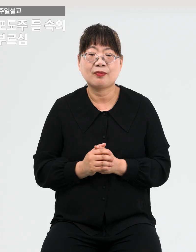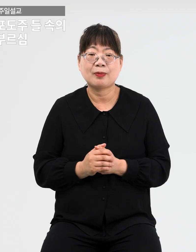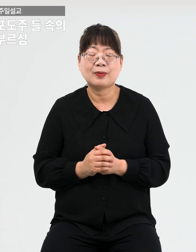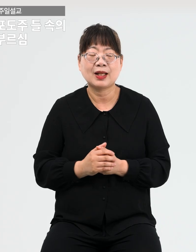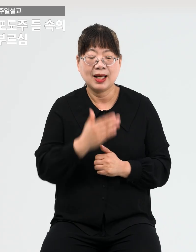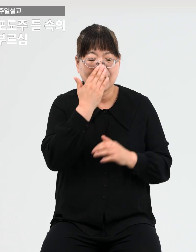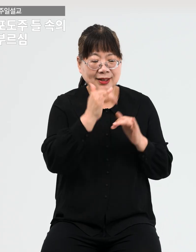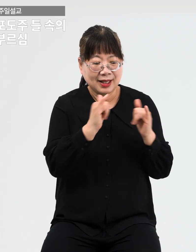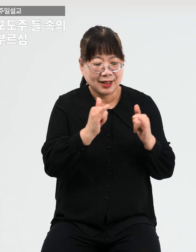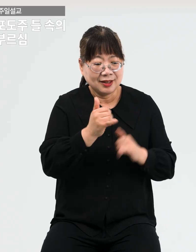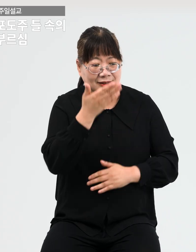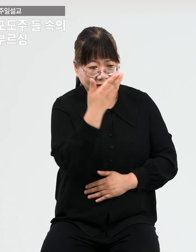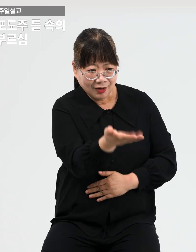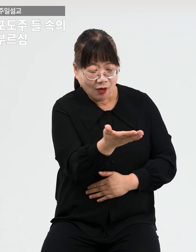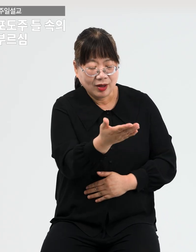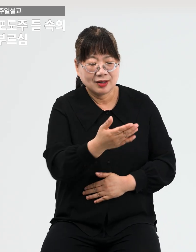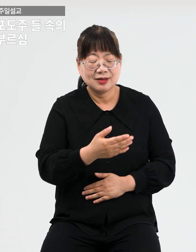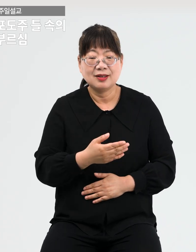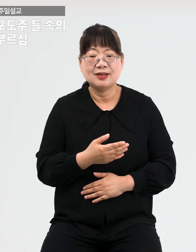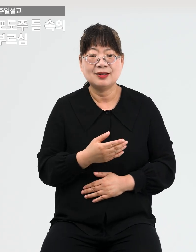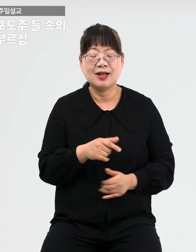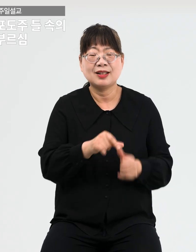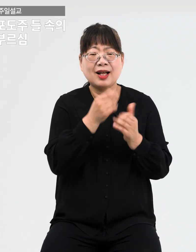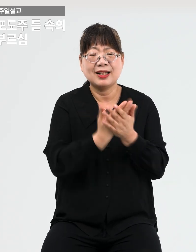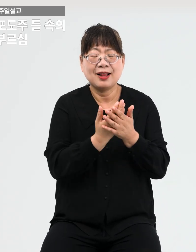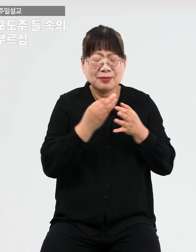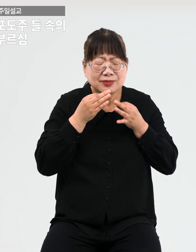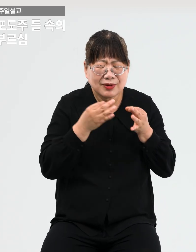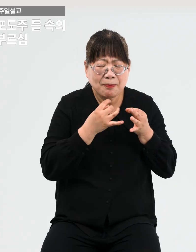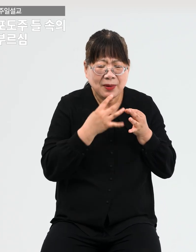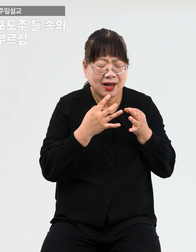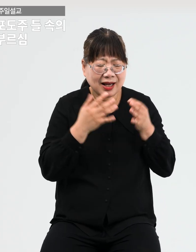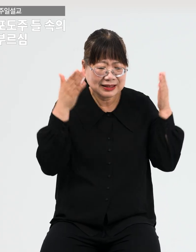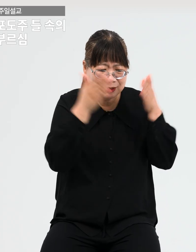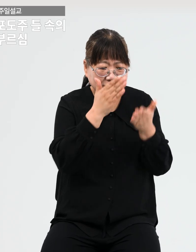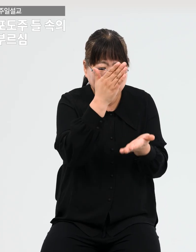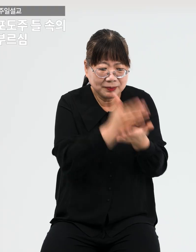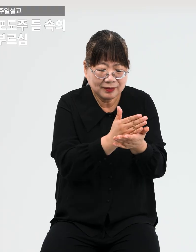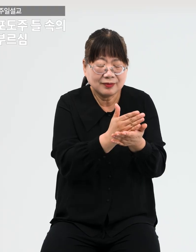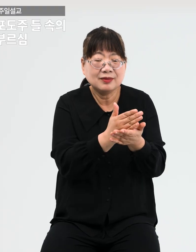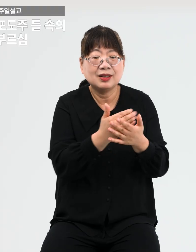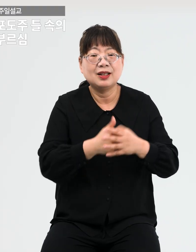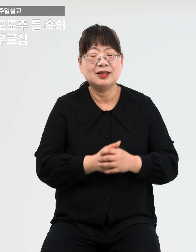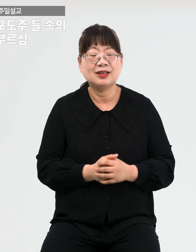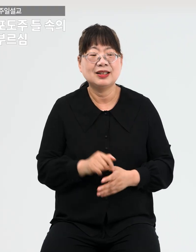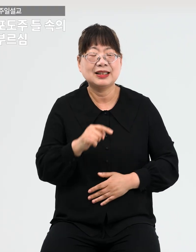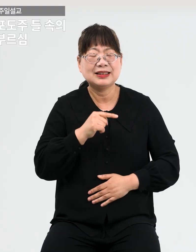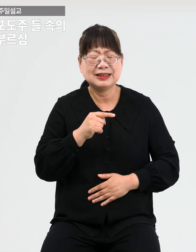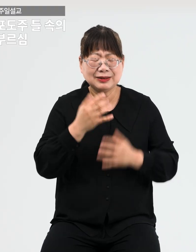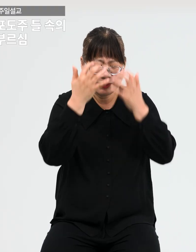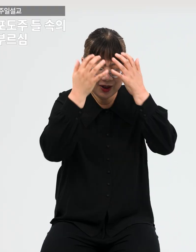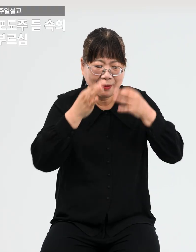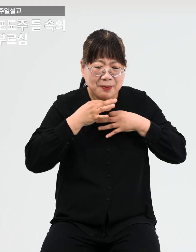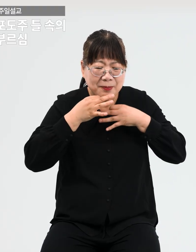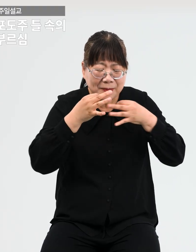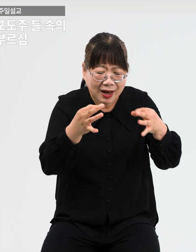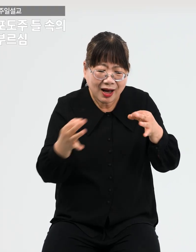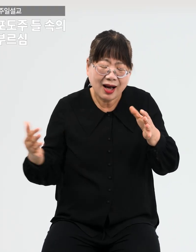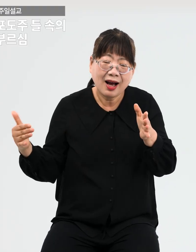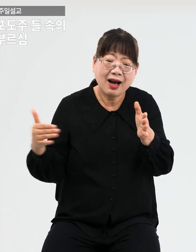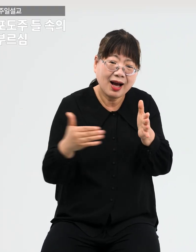너희들의 그 비명 소리에만 집중하지 말고 그 비명이 터져